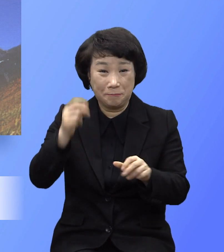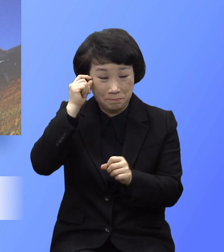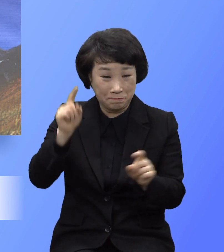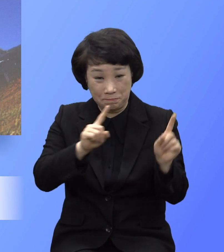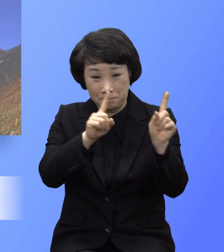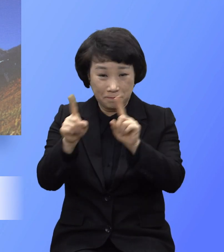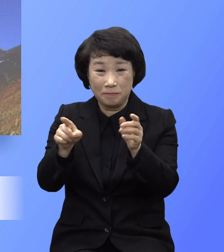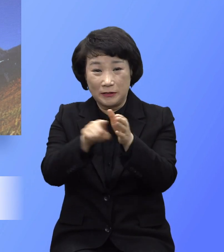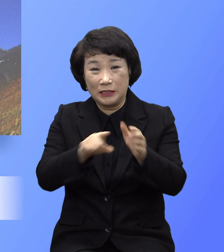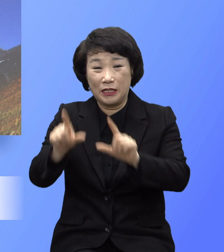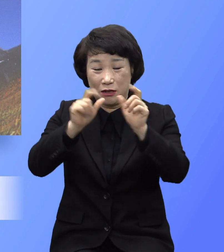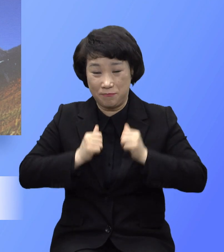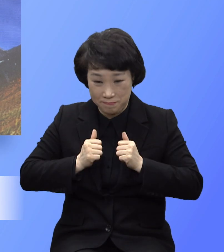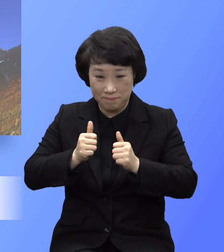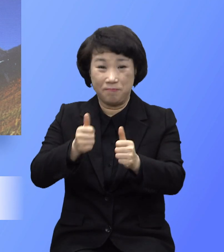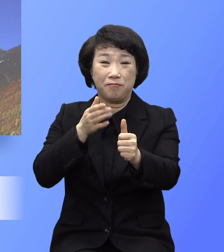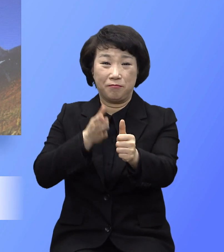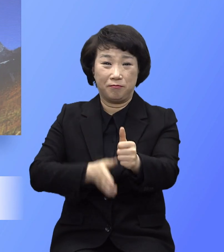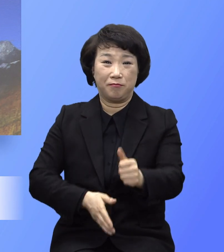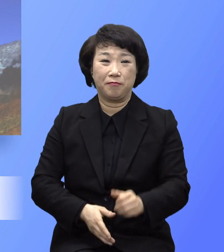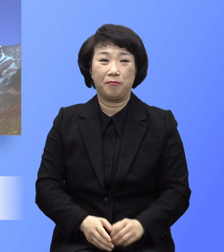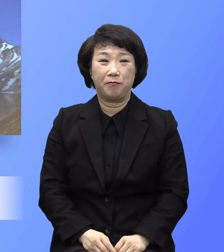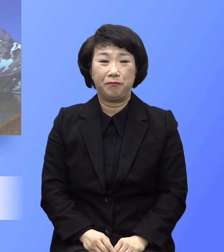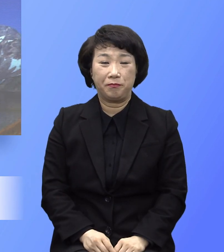차려 신앙생활 잘하라.